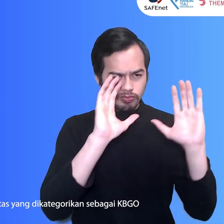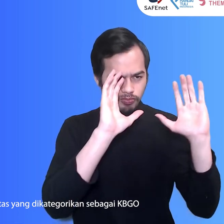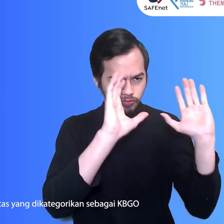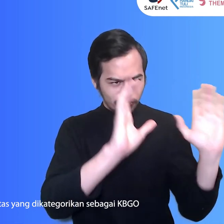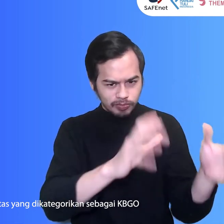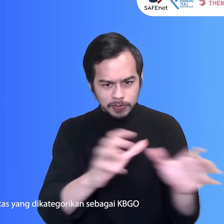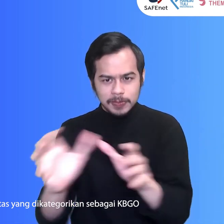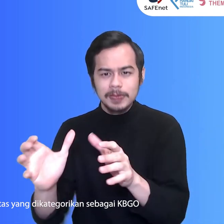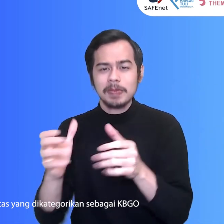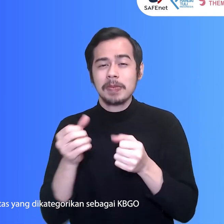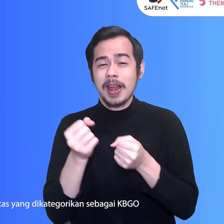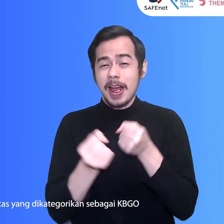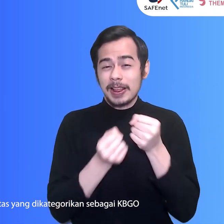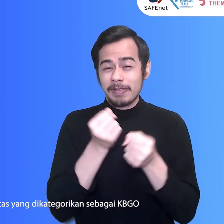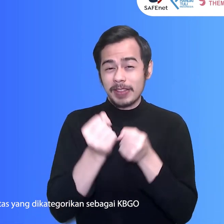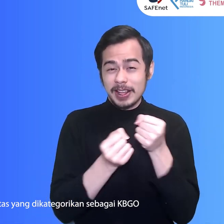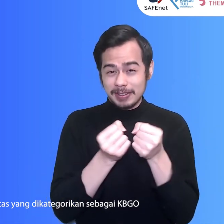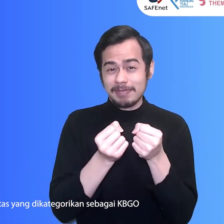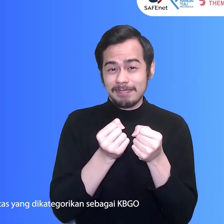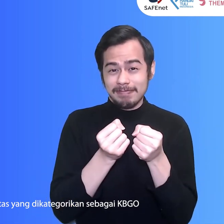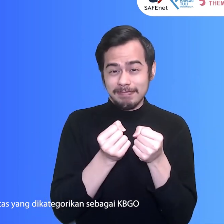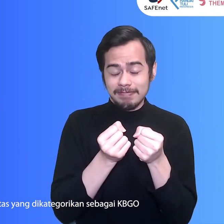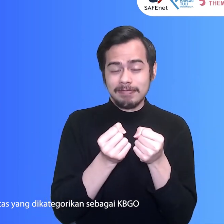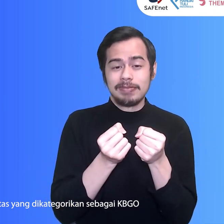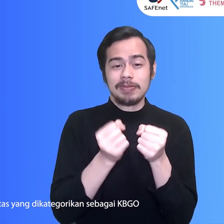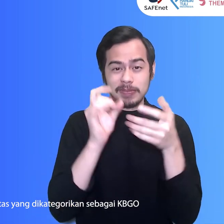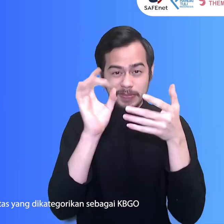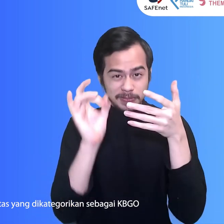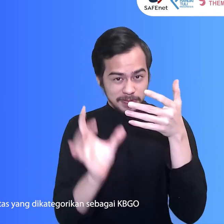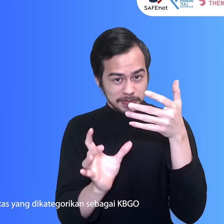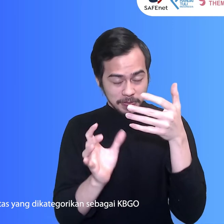Hai berikut beberapa aktivitas yang dikategorikan sebagai